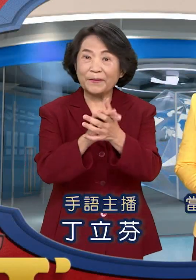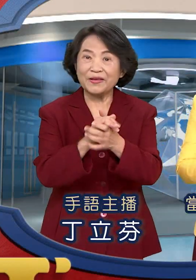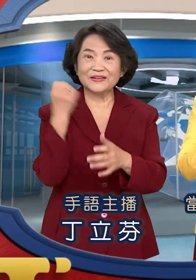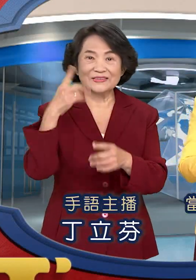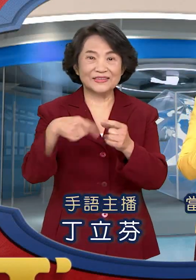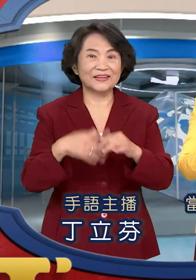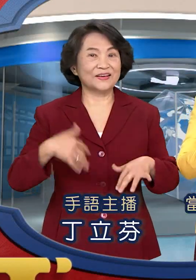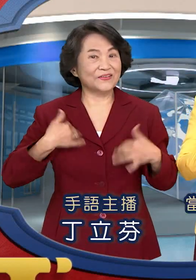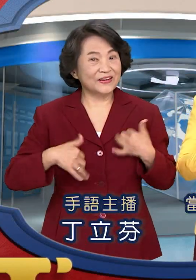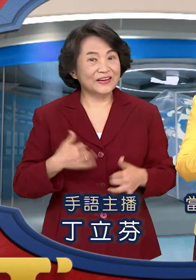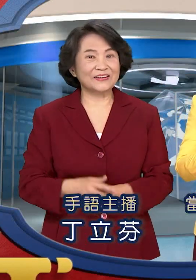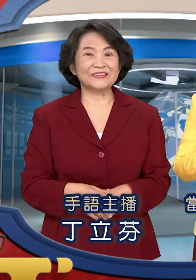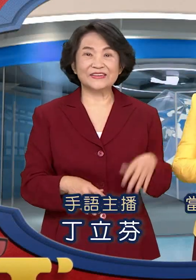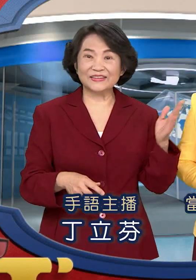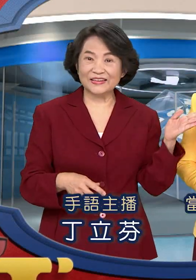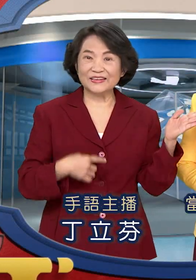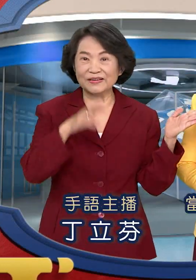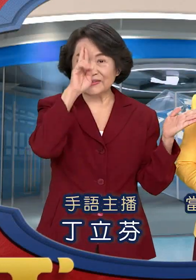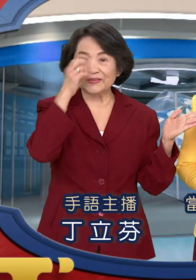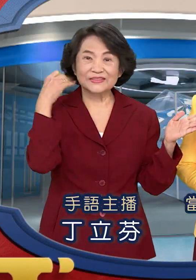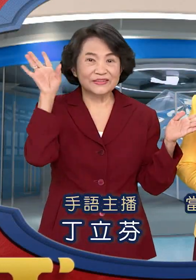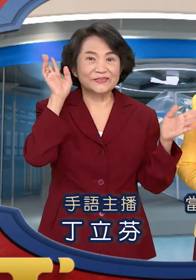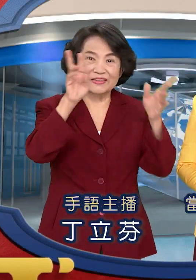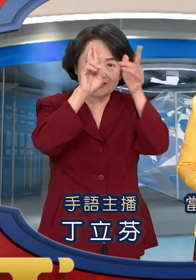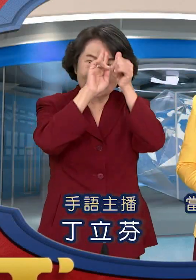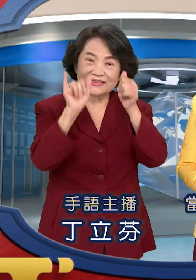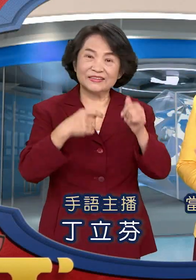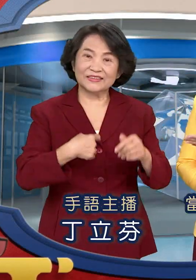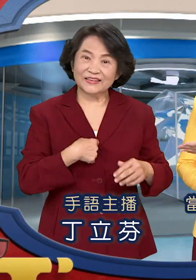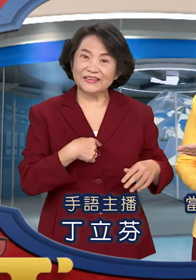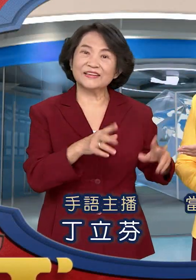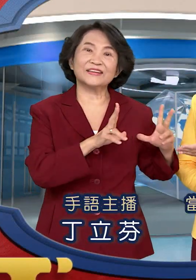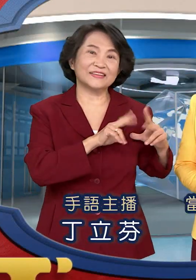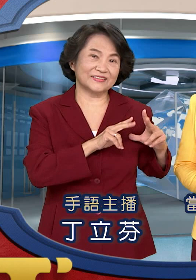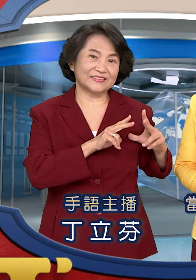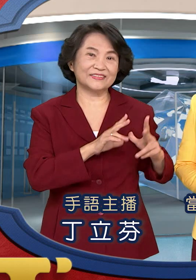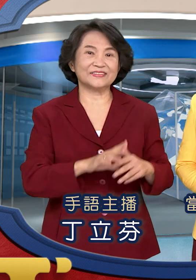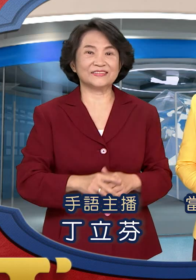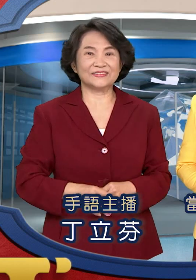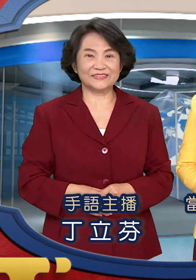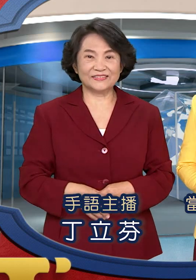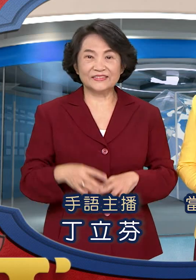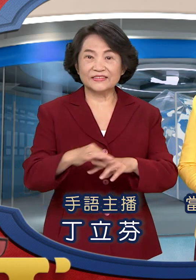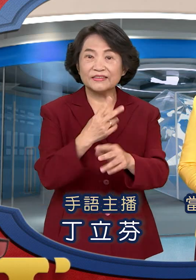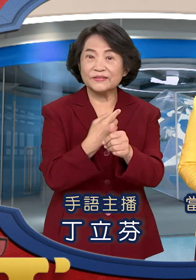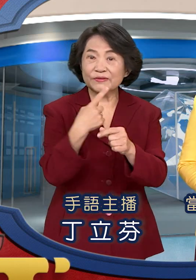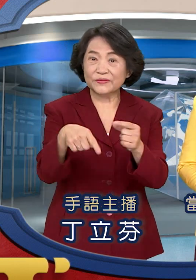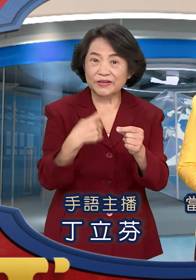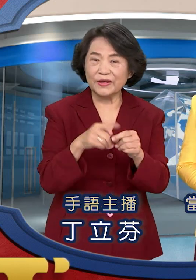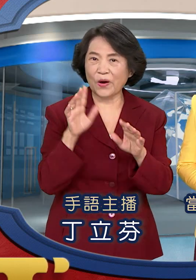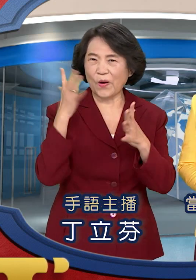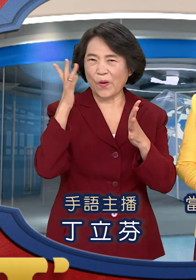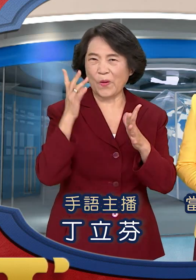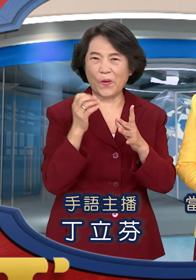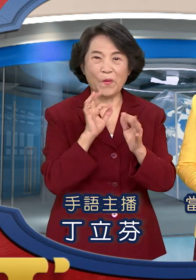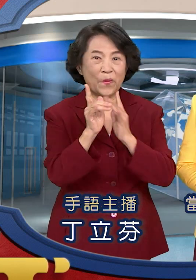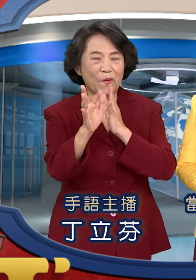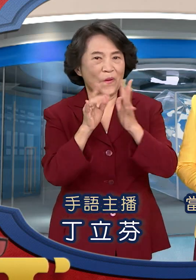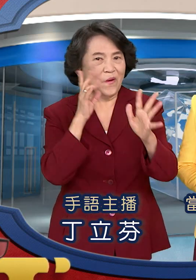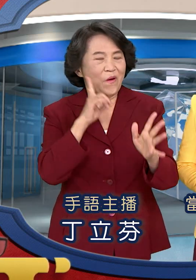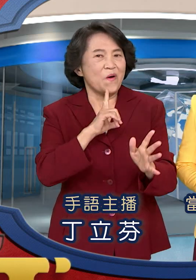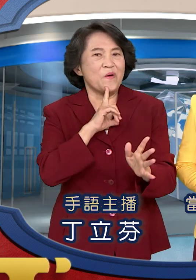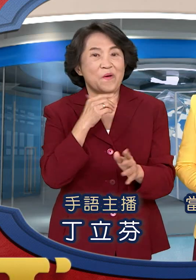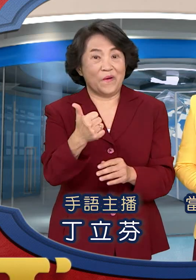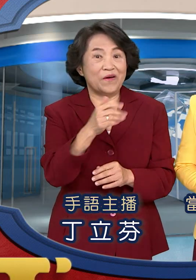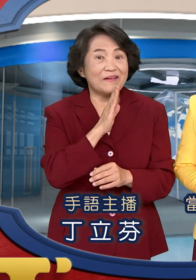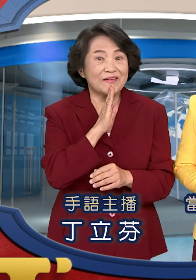乡亲朋友，新年快乐！我是董主新闻的喜丽玲，也是素媒主播邓丽芬。金兔年我是缤